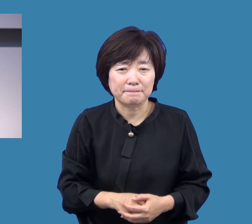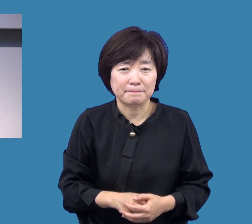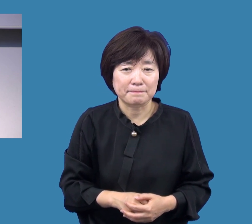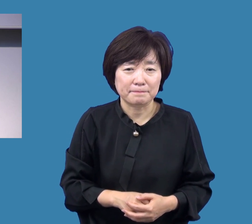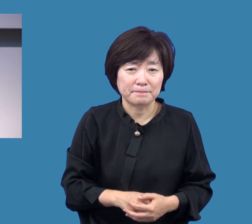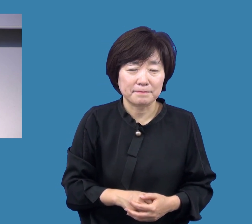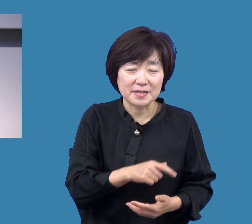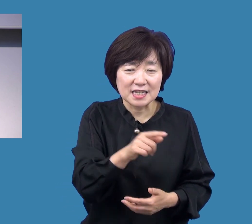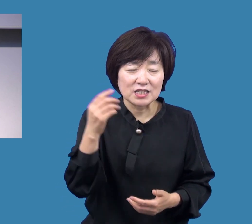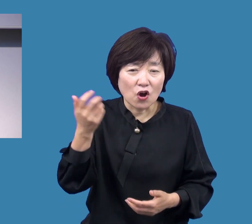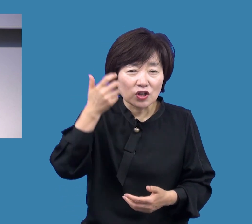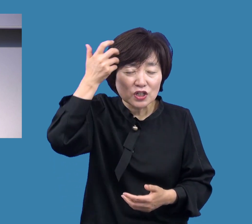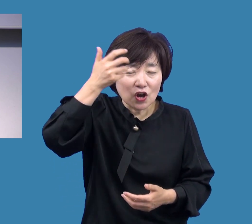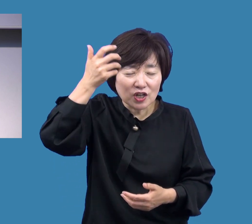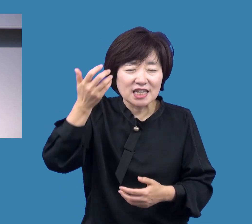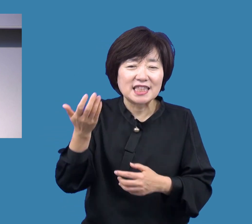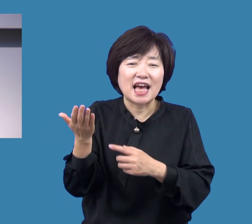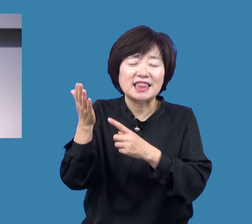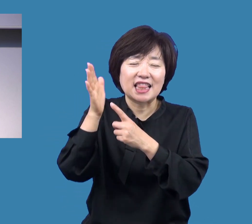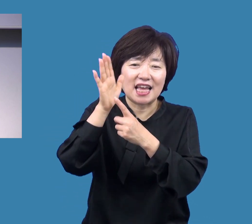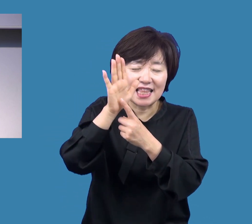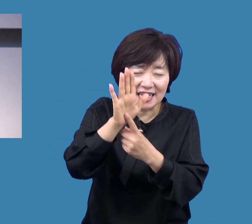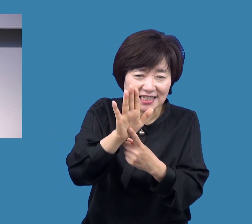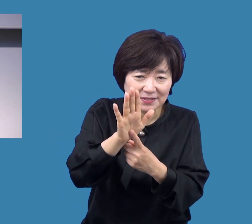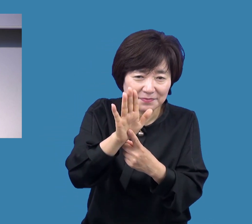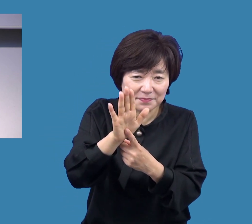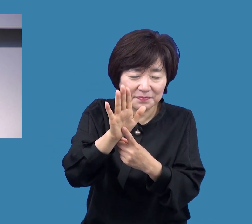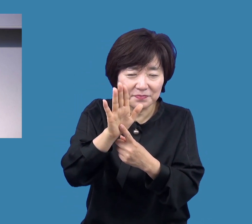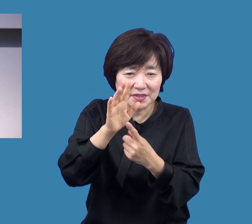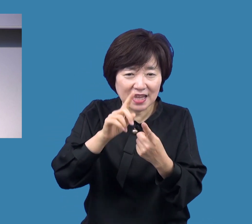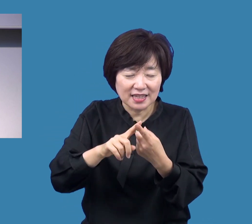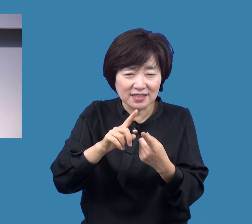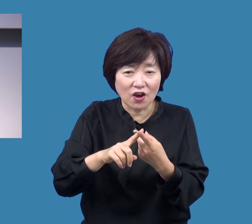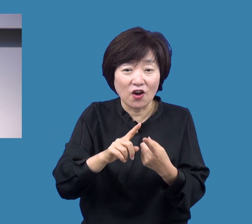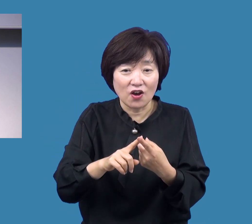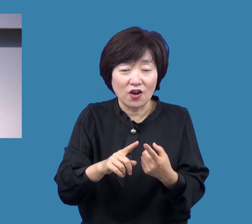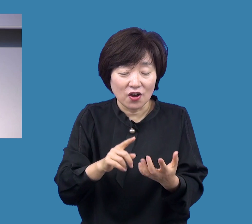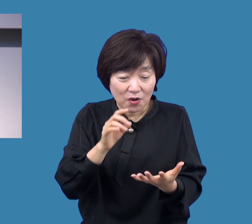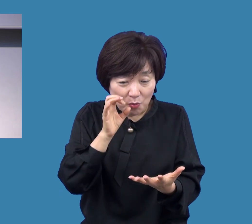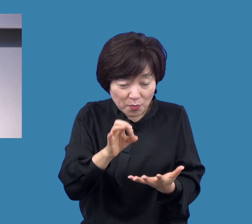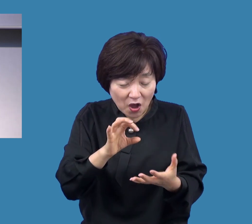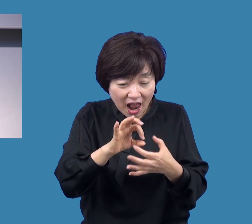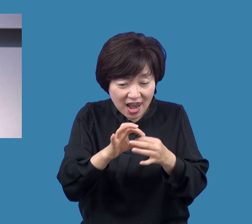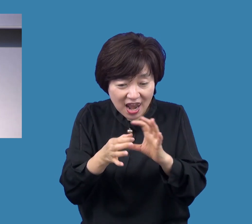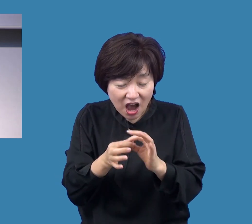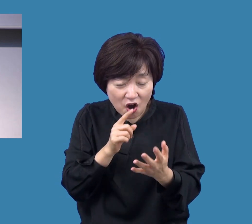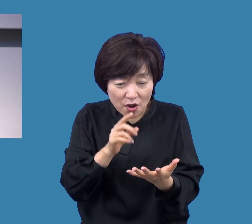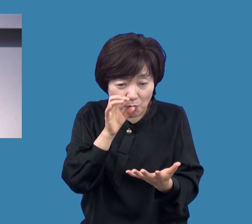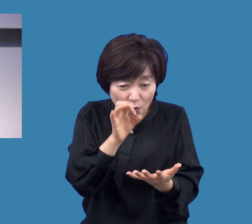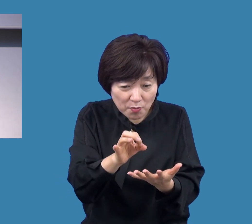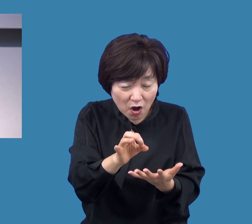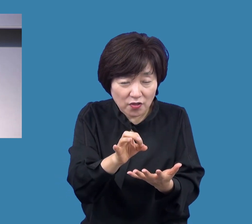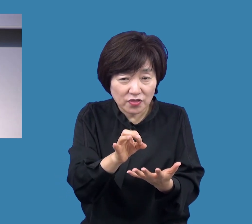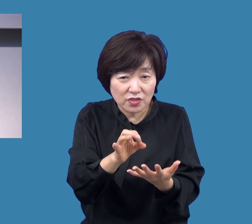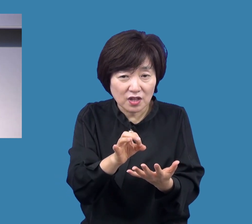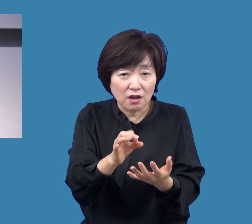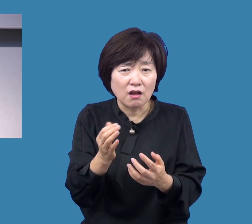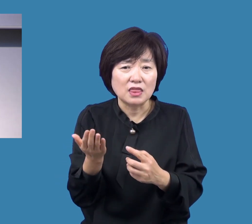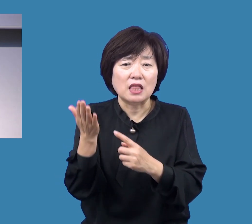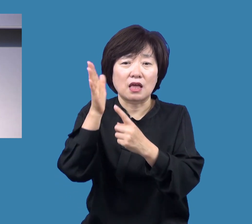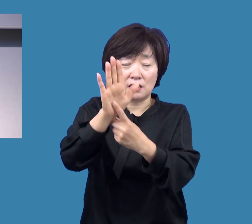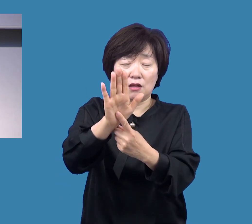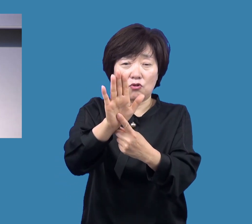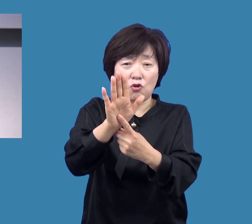이 나타내심이라고 하는 단어의 헬라어를 보면 파레로시스라고 하는 단어인데, 이는 문자 그대로